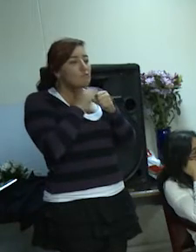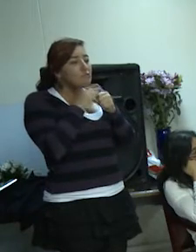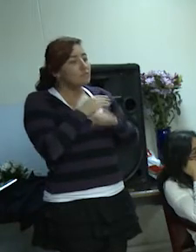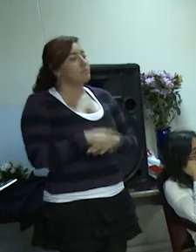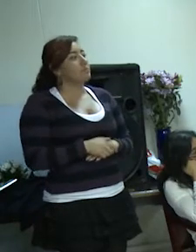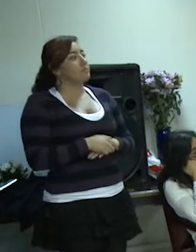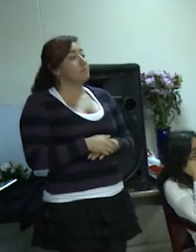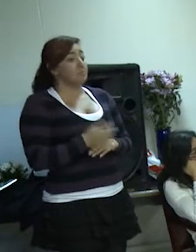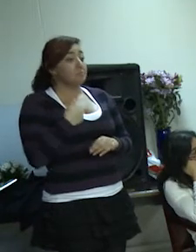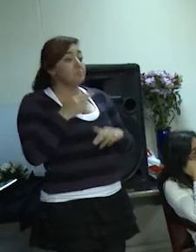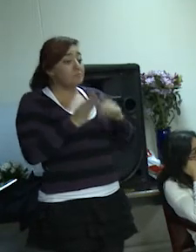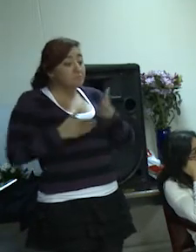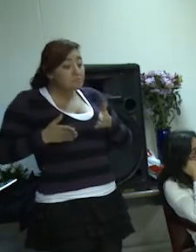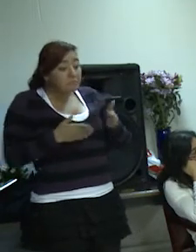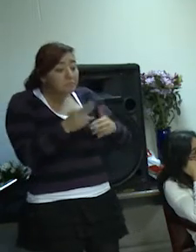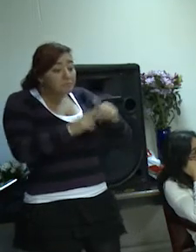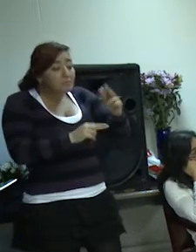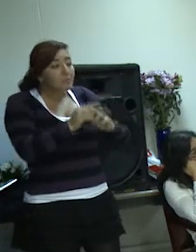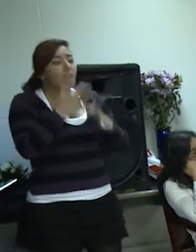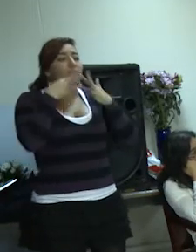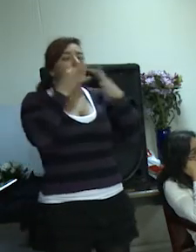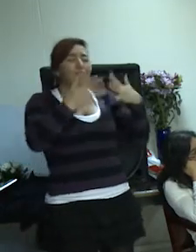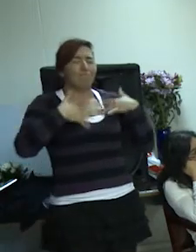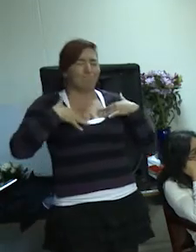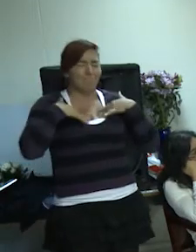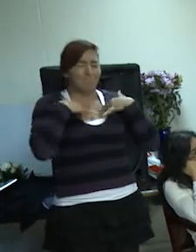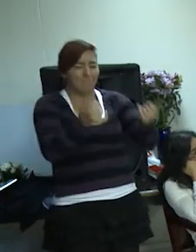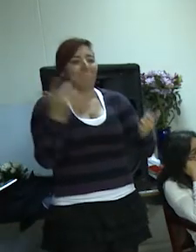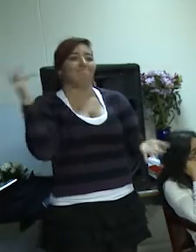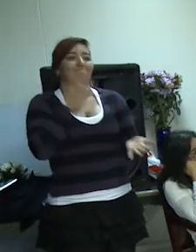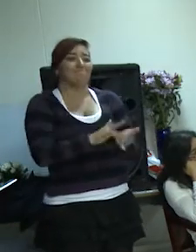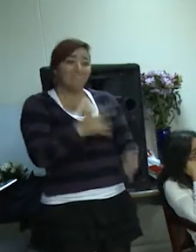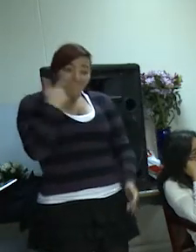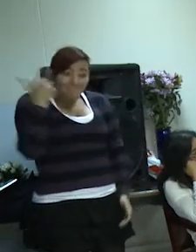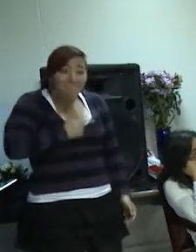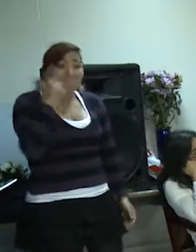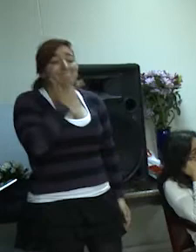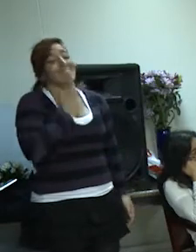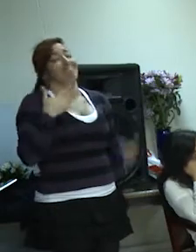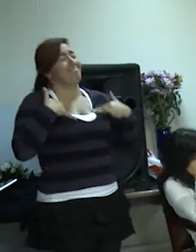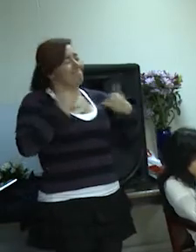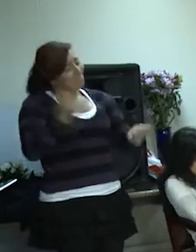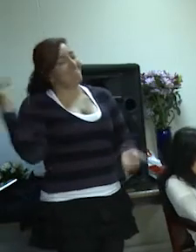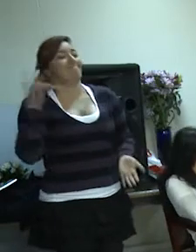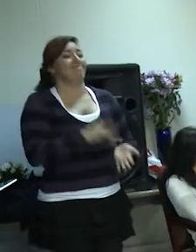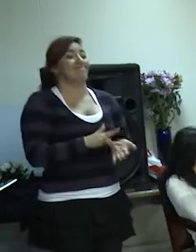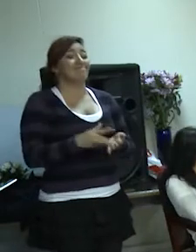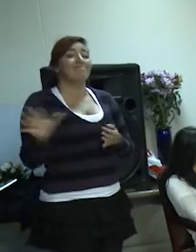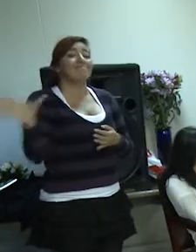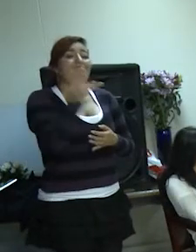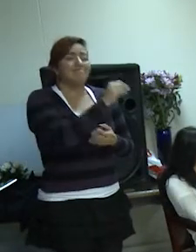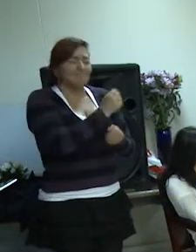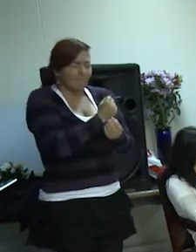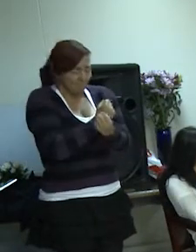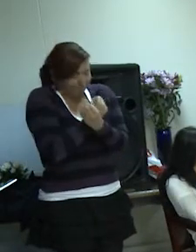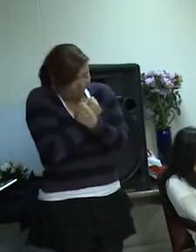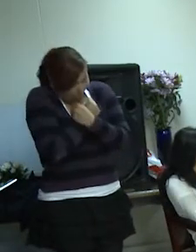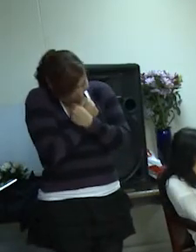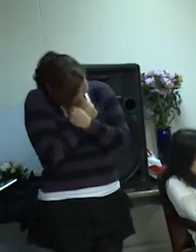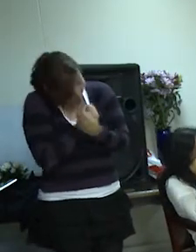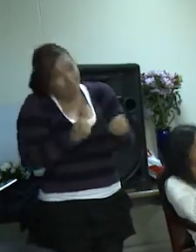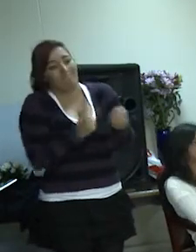construir. Y me alegra muchísimo haber estado aquí. No saben cuánto. Entonces, para ustedes todo mi aprecio y mi